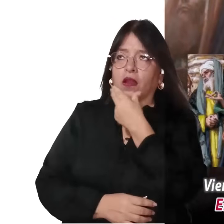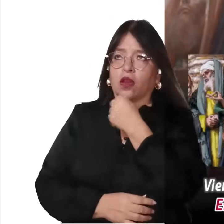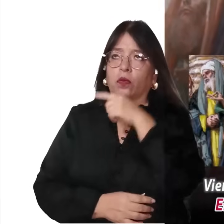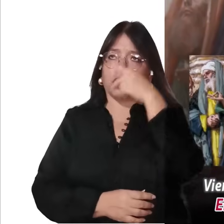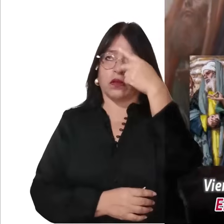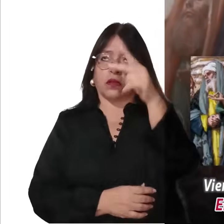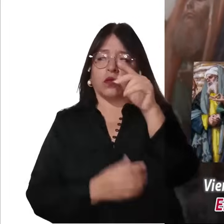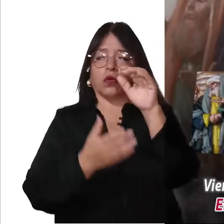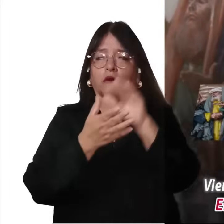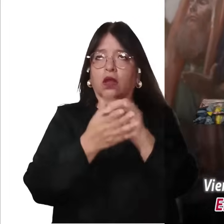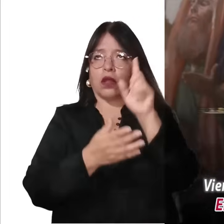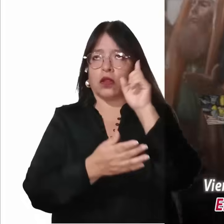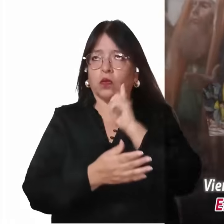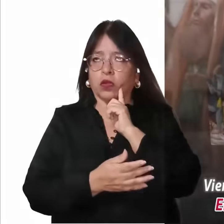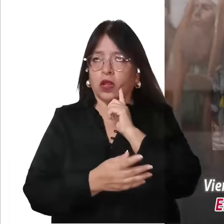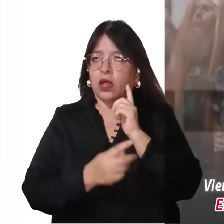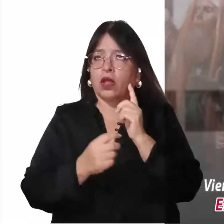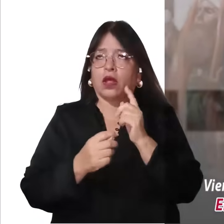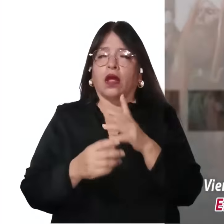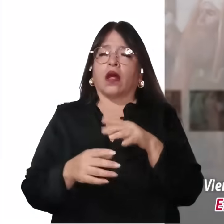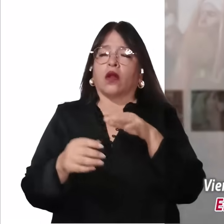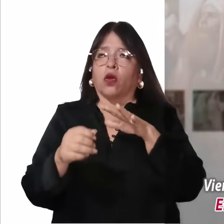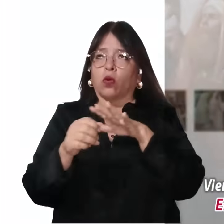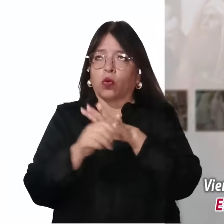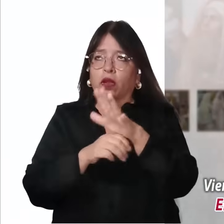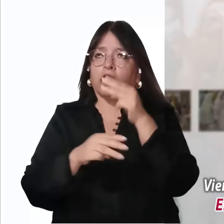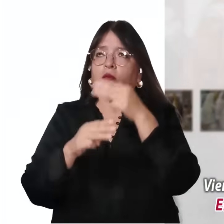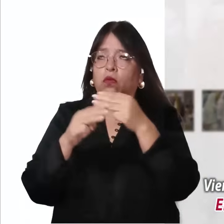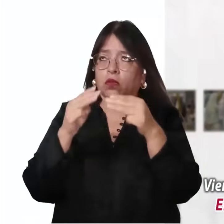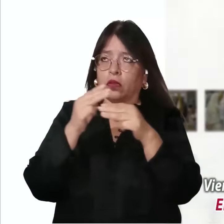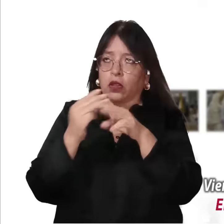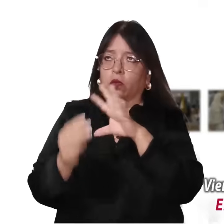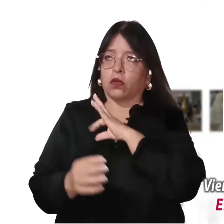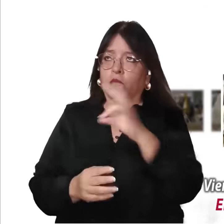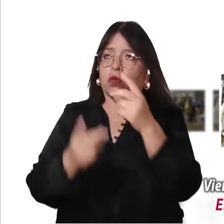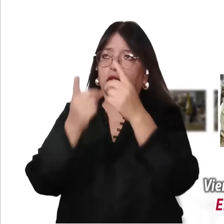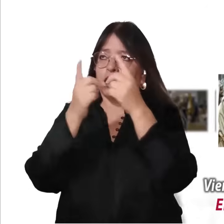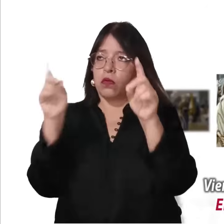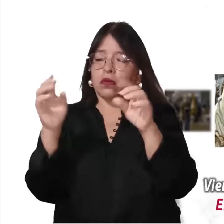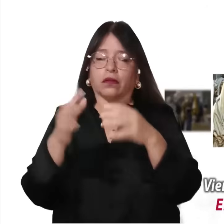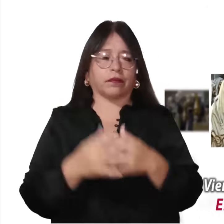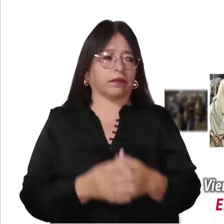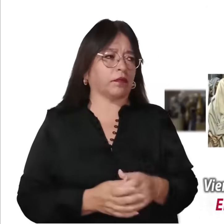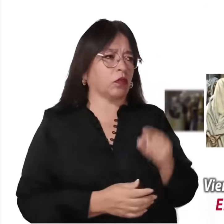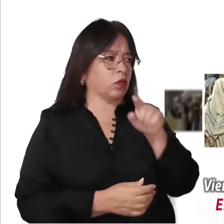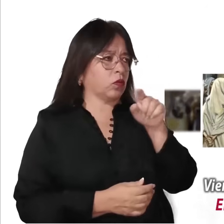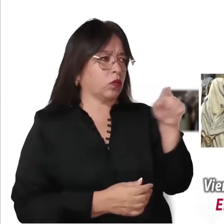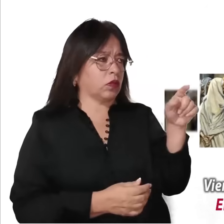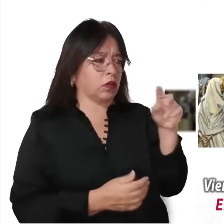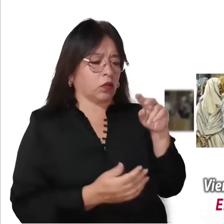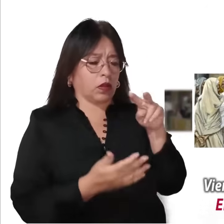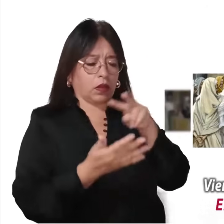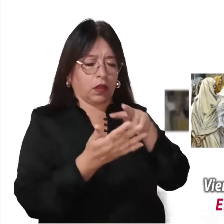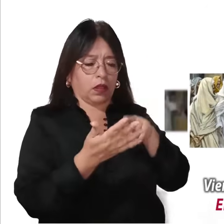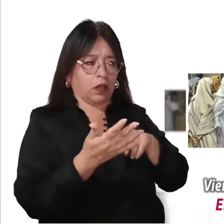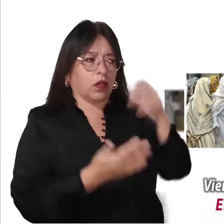hombre divorciarse de su esposa por cualquier motivo? Jesús le respondió, ¿No han leído que el Creador desde un